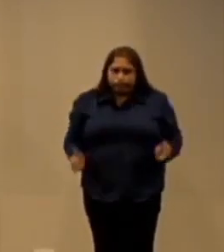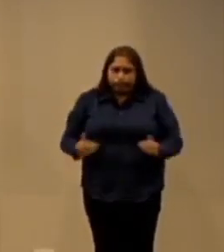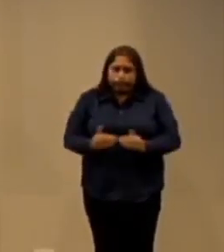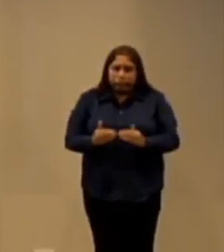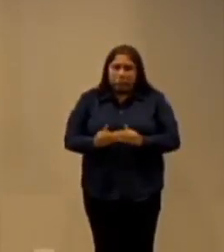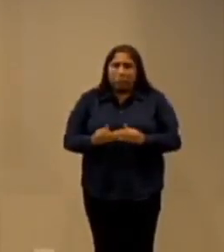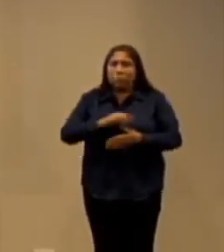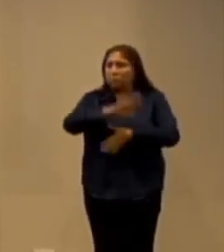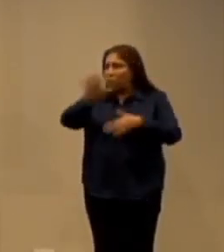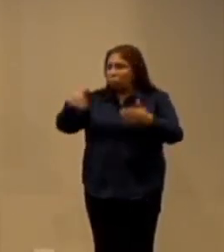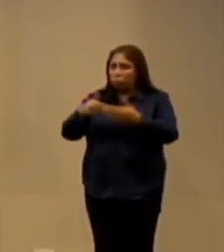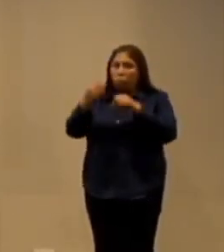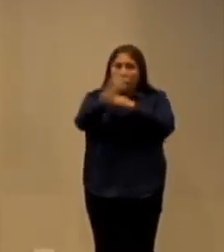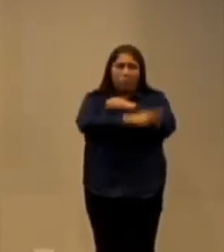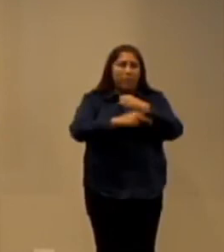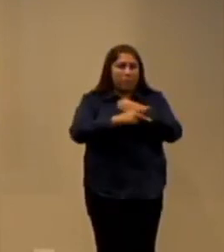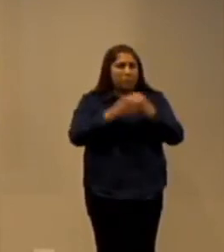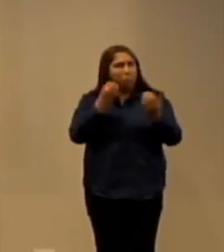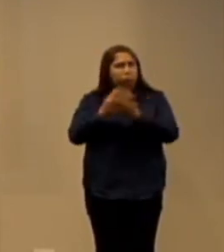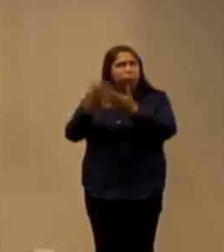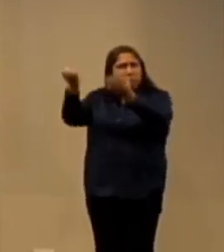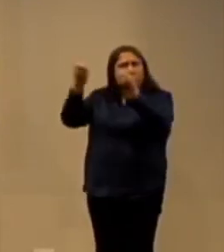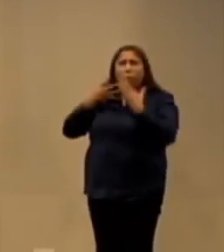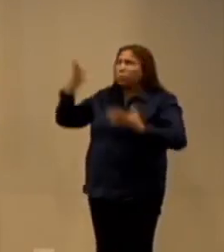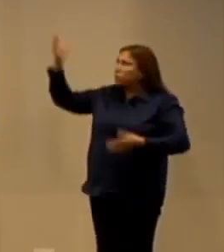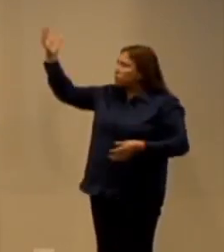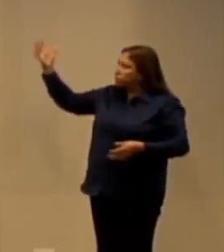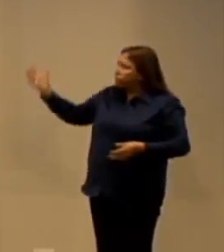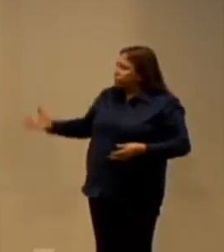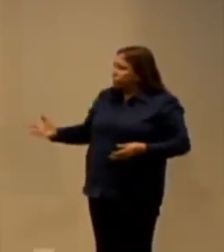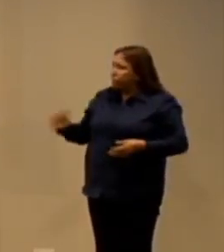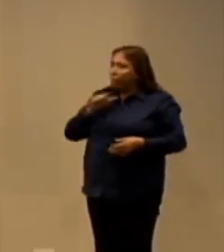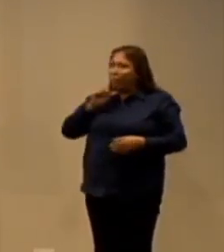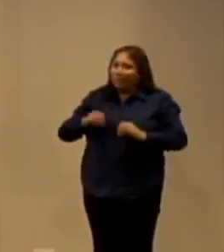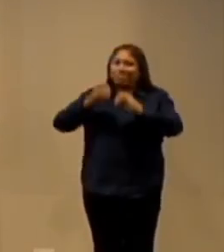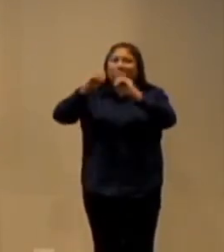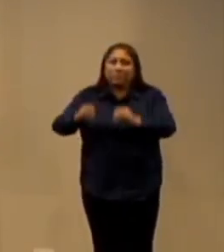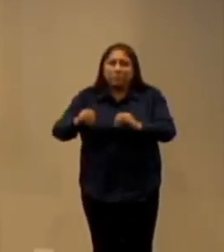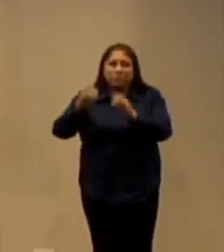país. O sea, hay una buena información. Lo que falta es la acción.